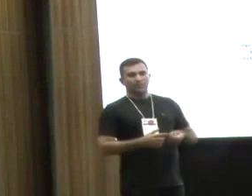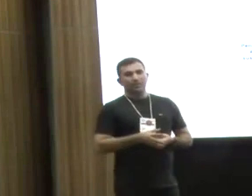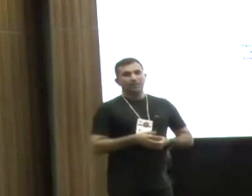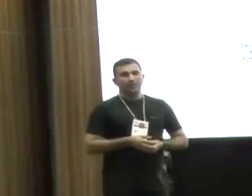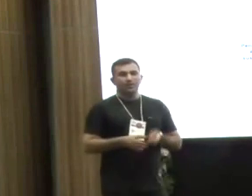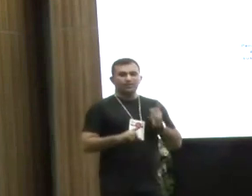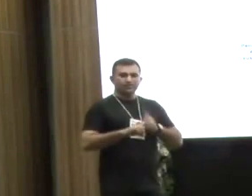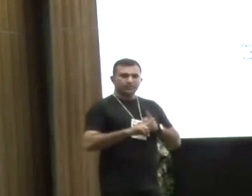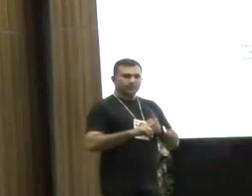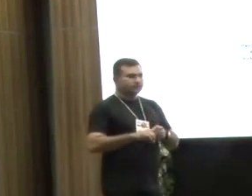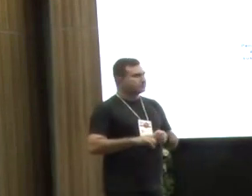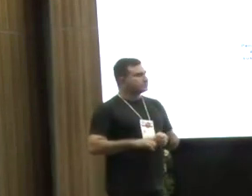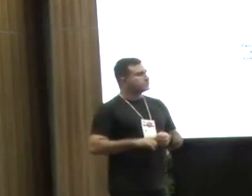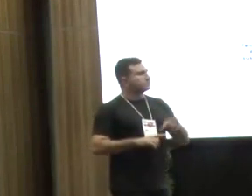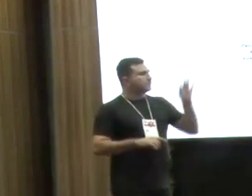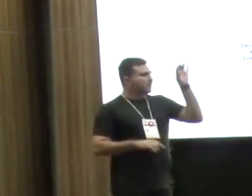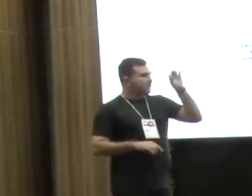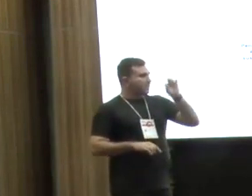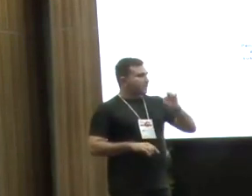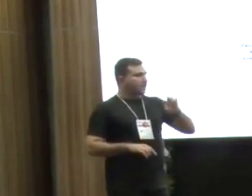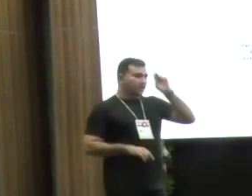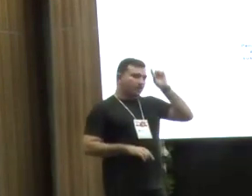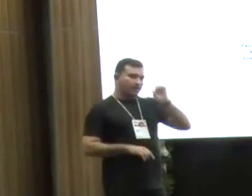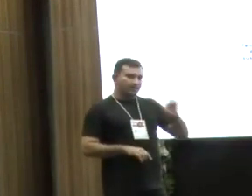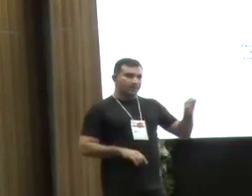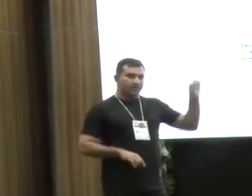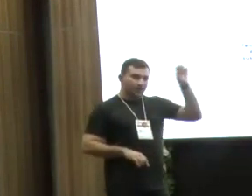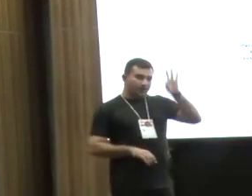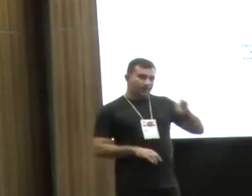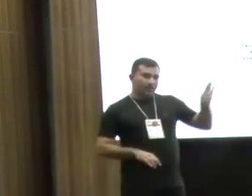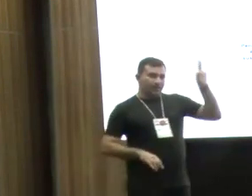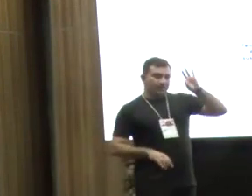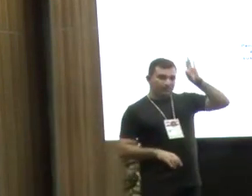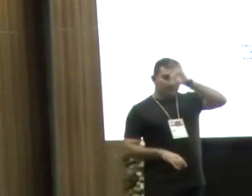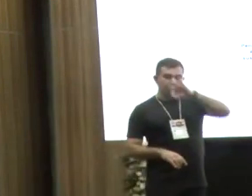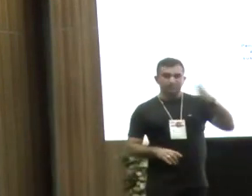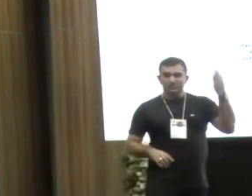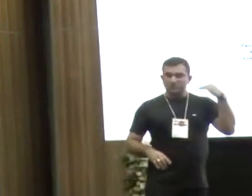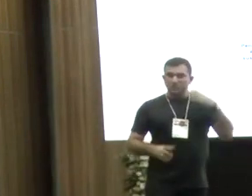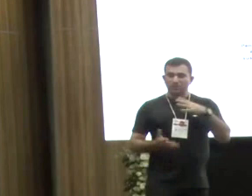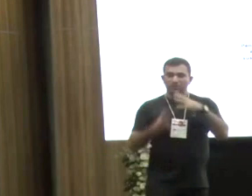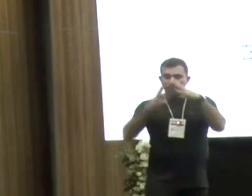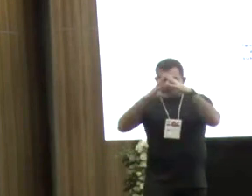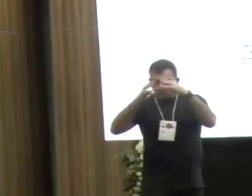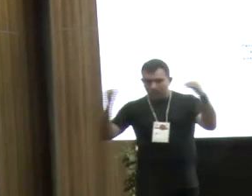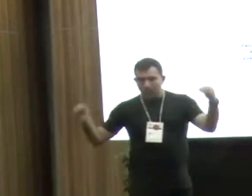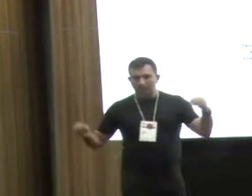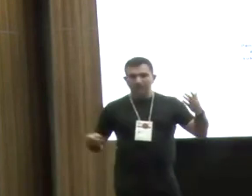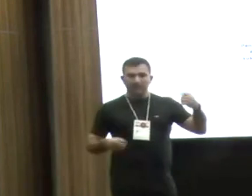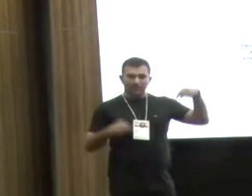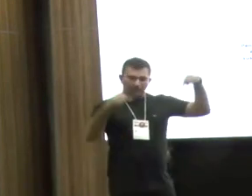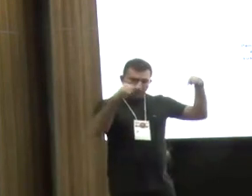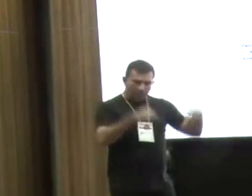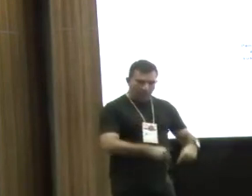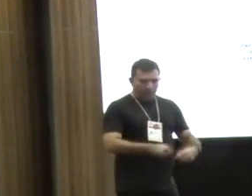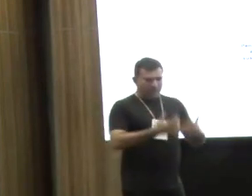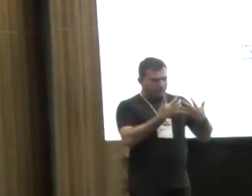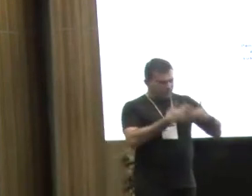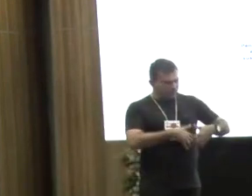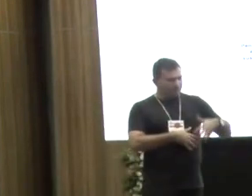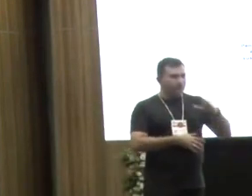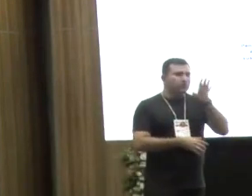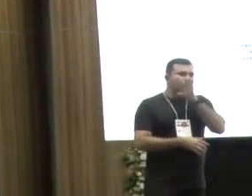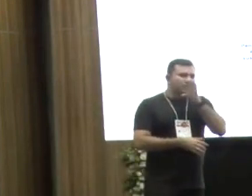ali, que antes passava desapercebido, hoje o Instituto Federal, com todo o seu